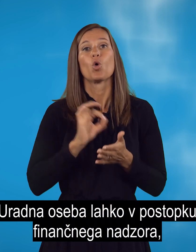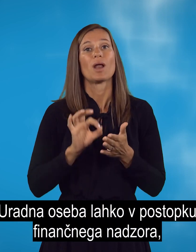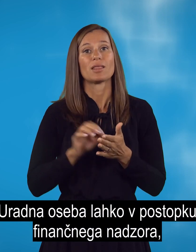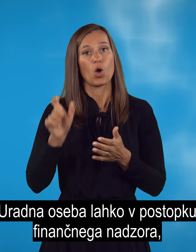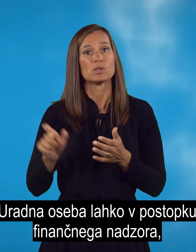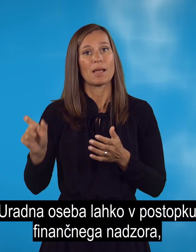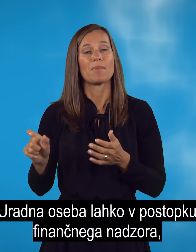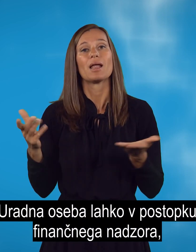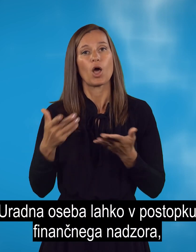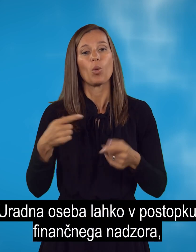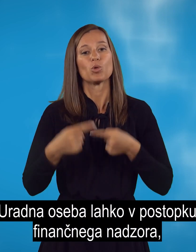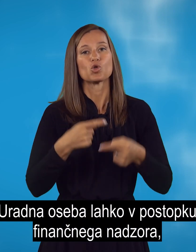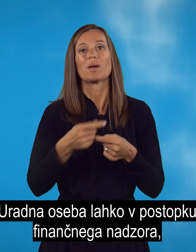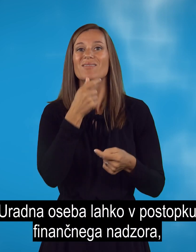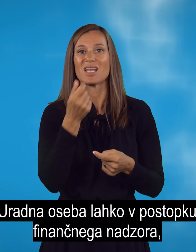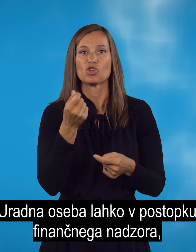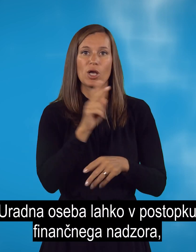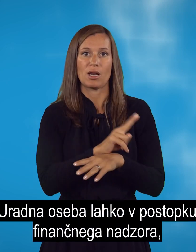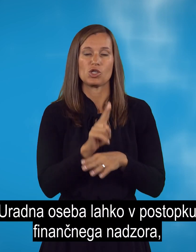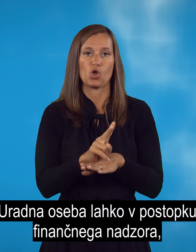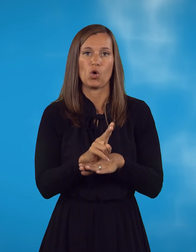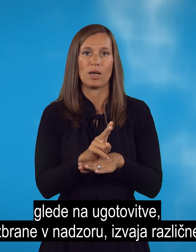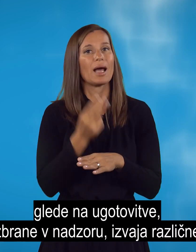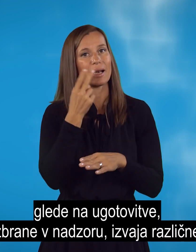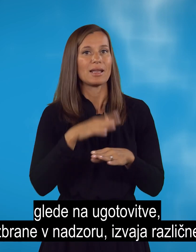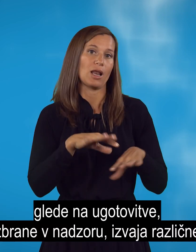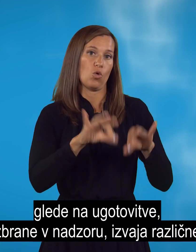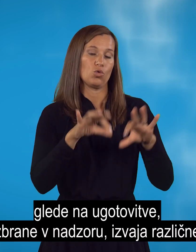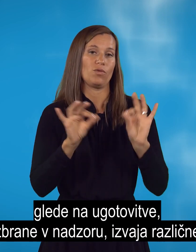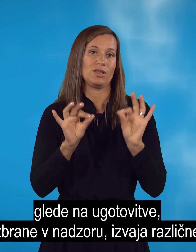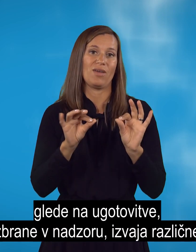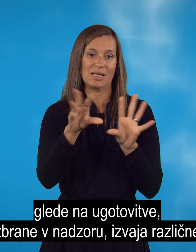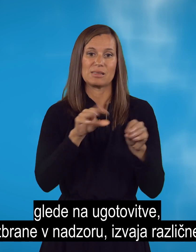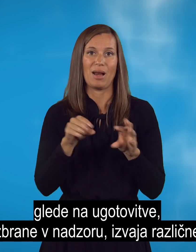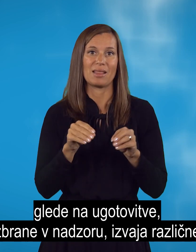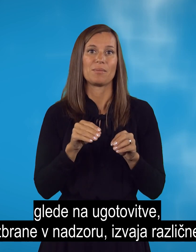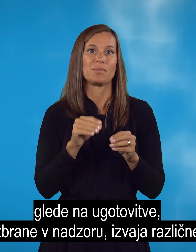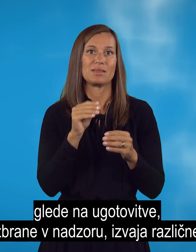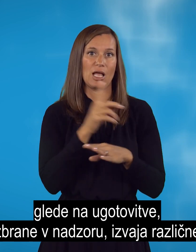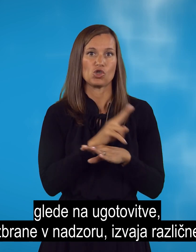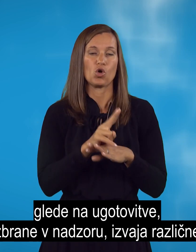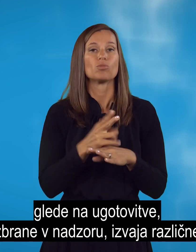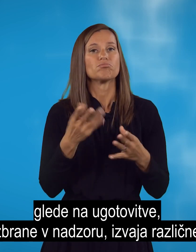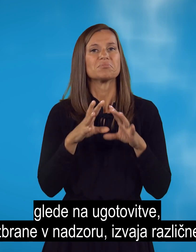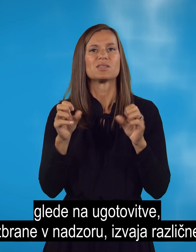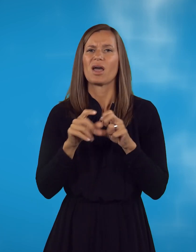Uradna oseba lahko v postopku finančnega nadzora, glede na ugotovitve zbrane v nadzoru, izvaja različne